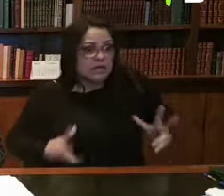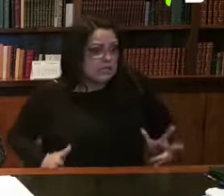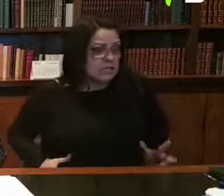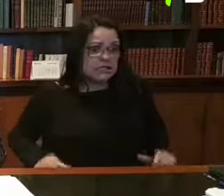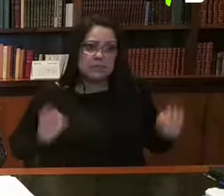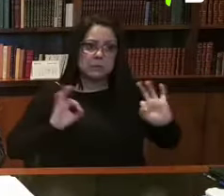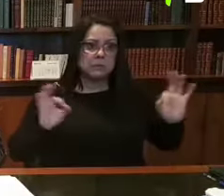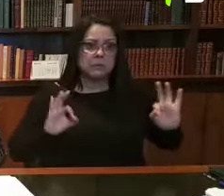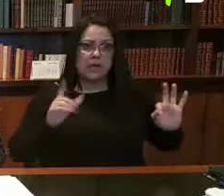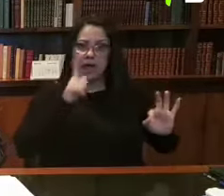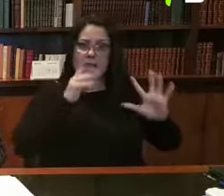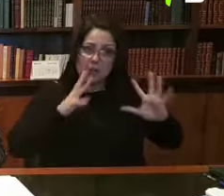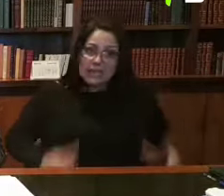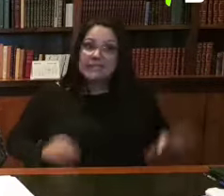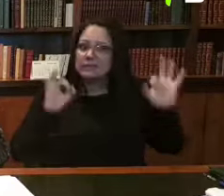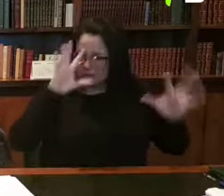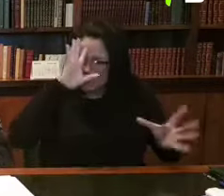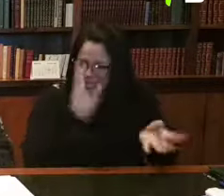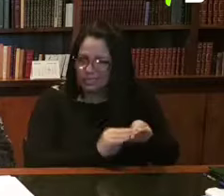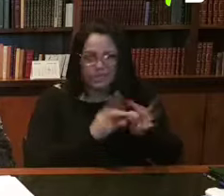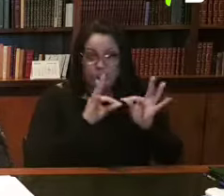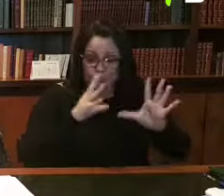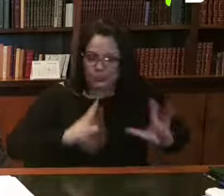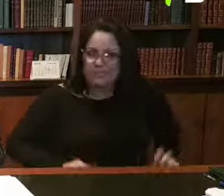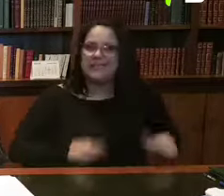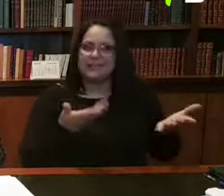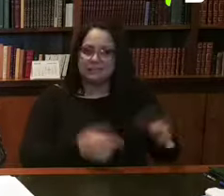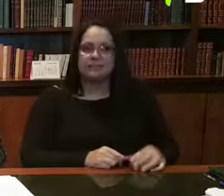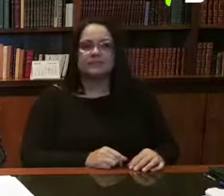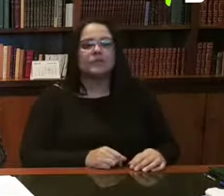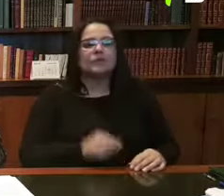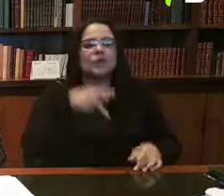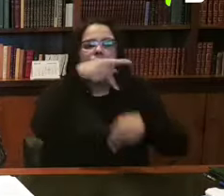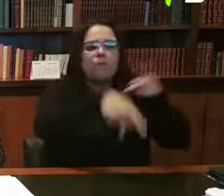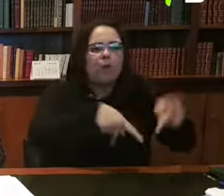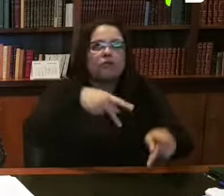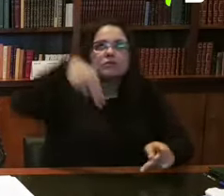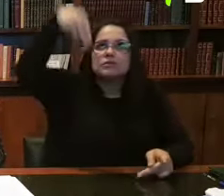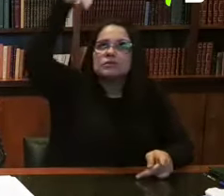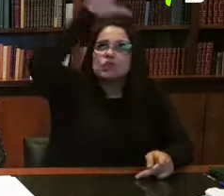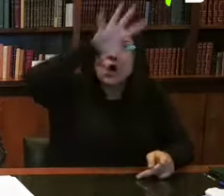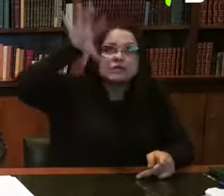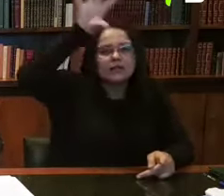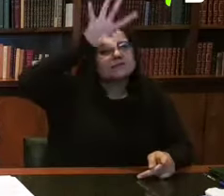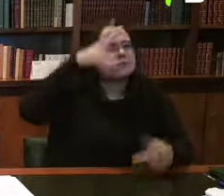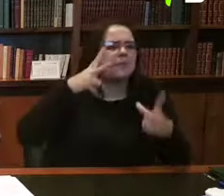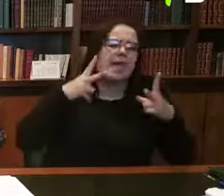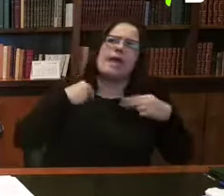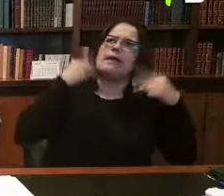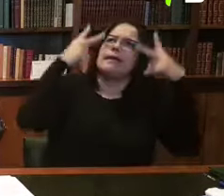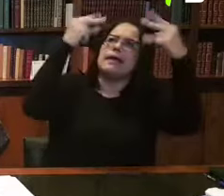limpinha em todos os sentidos né tá chegando água limpa lá e o povo nordestino merece todo toda a contração todo respeito